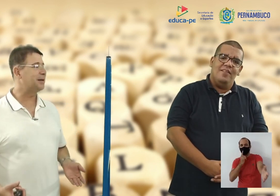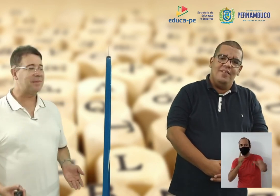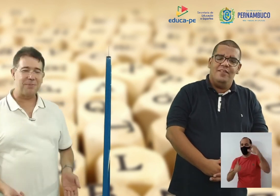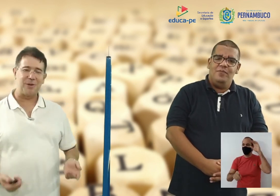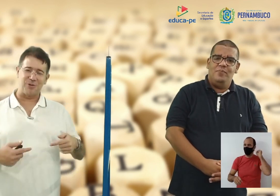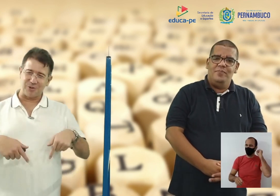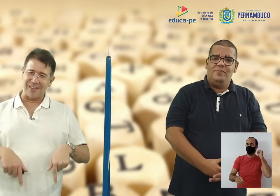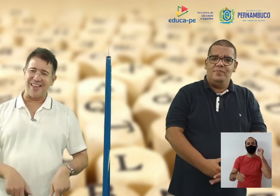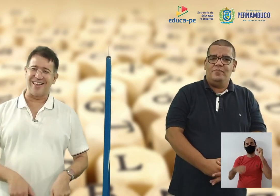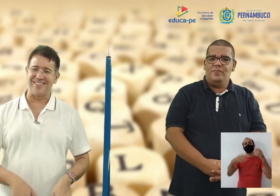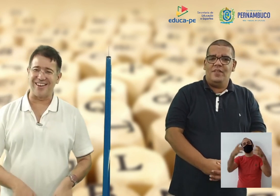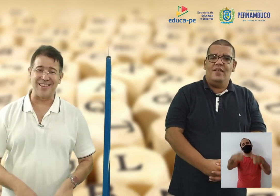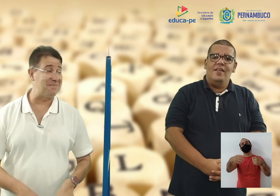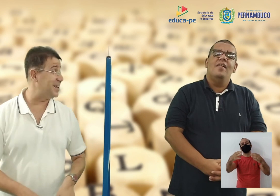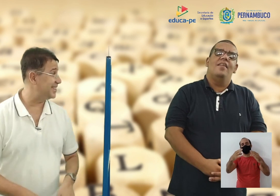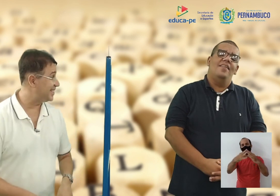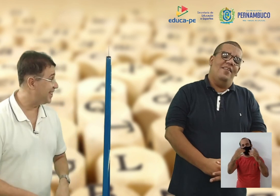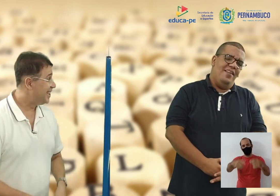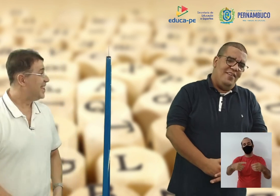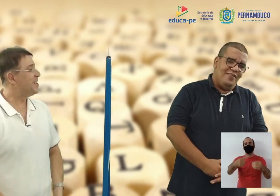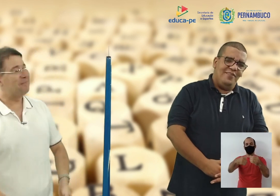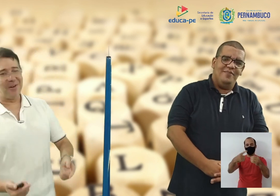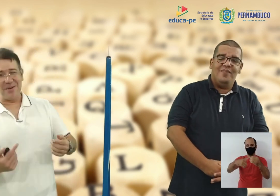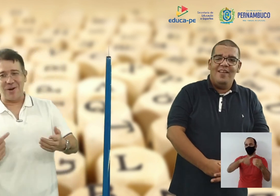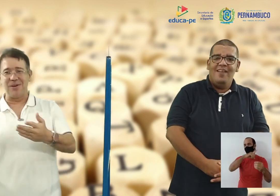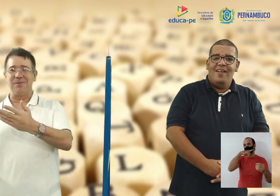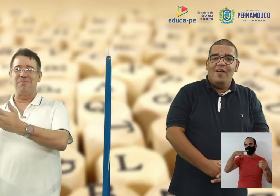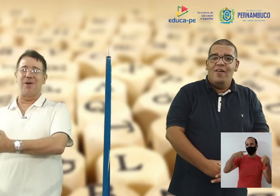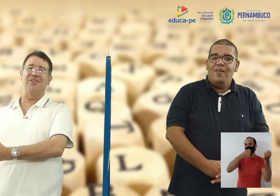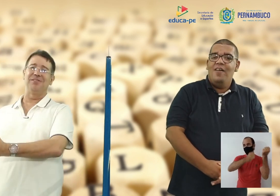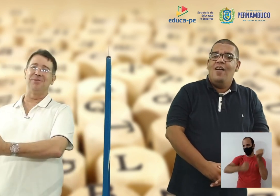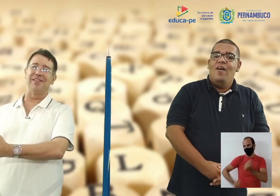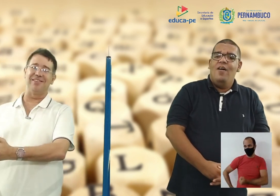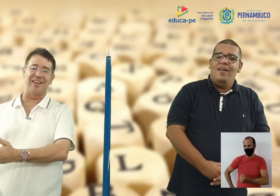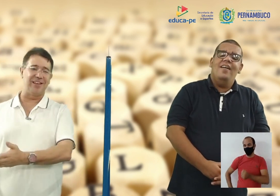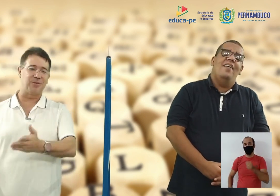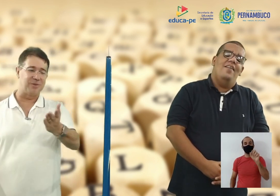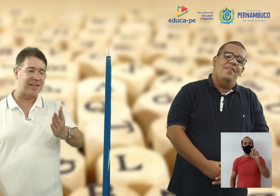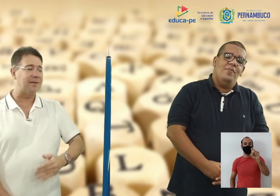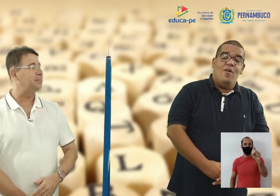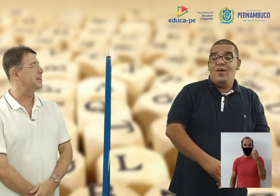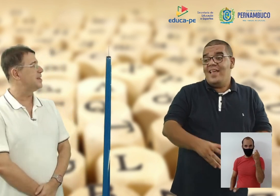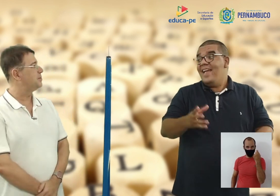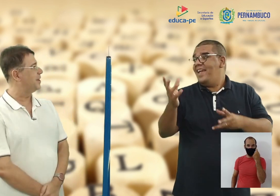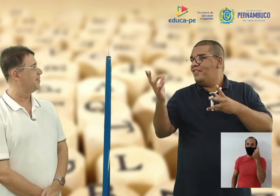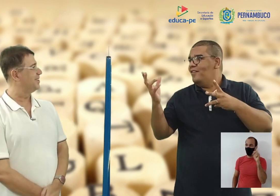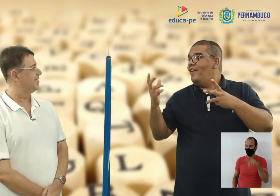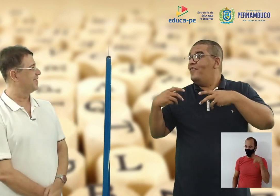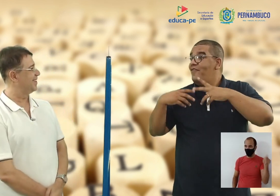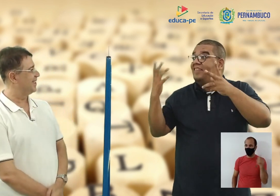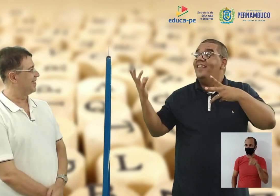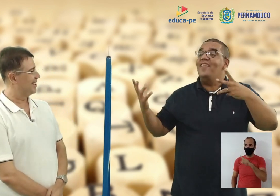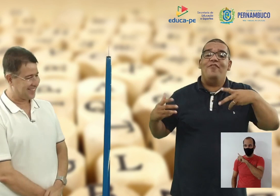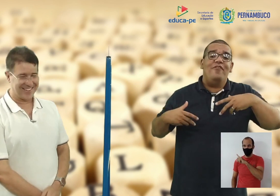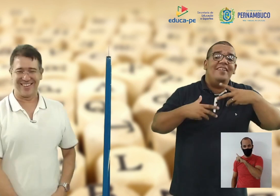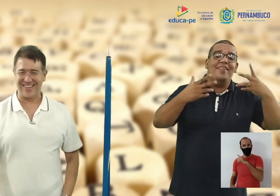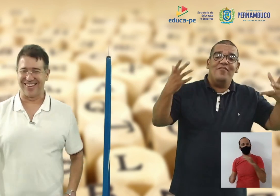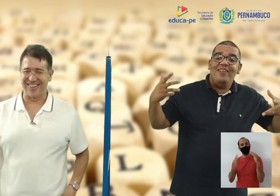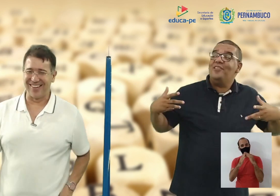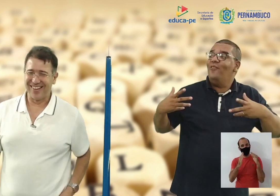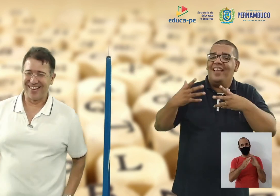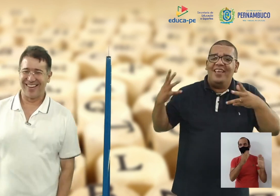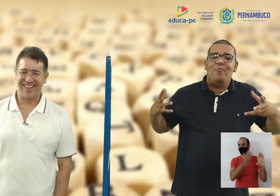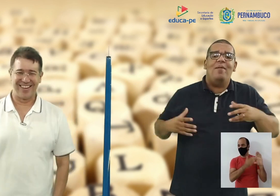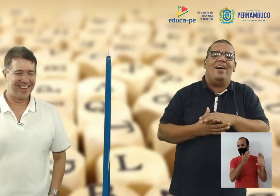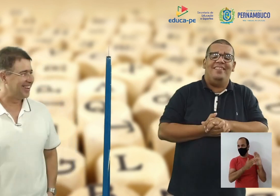Nazaré da Mata porque eu estudei em Nazaré da Mata. Isso. E moro próximo de Nazaré, sou de Carpina. Olha aí a questão da vivência da infância vindo